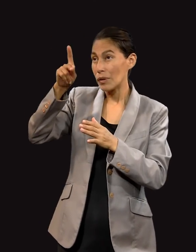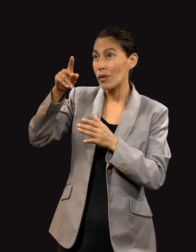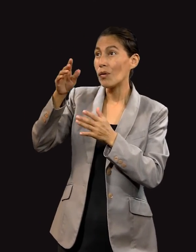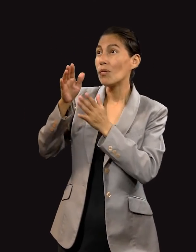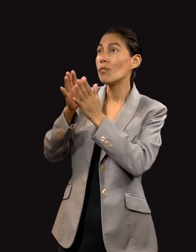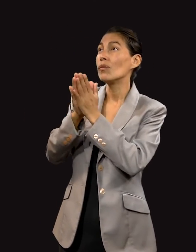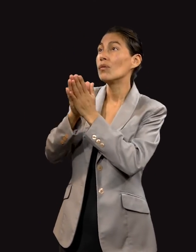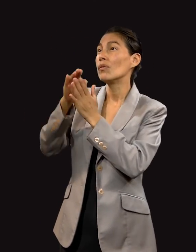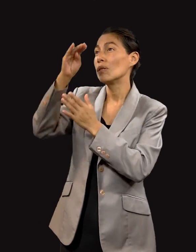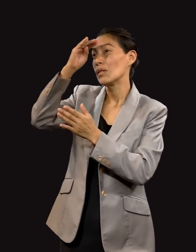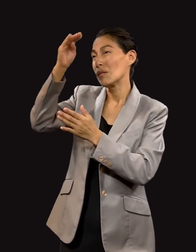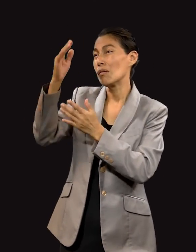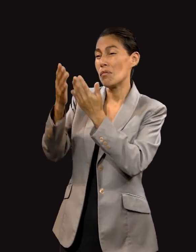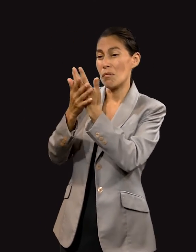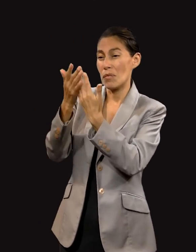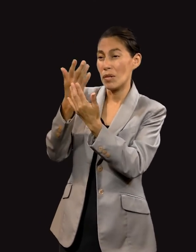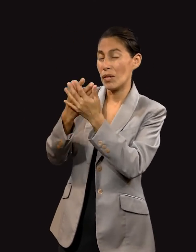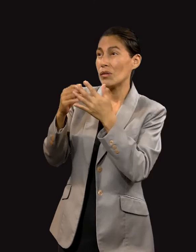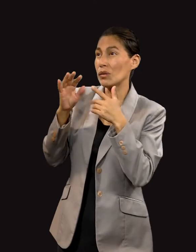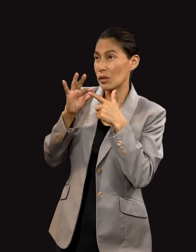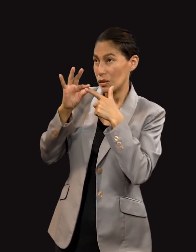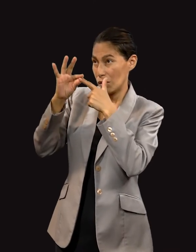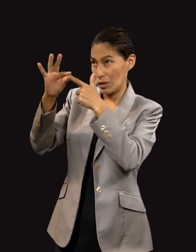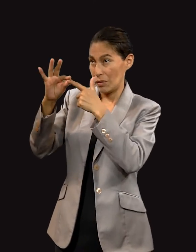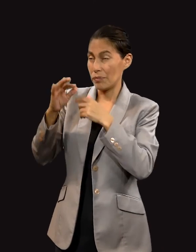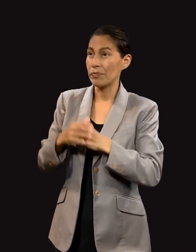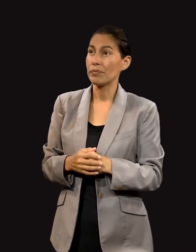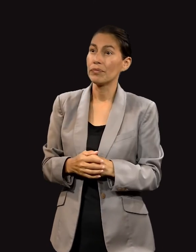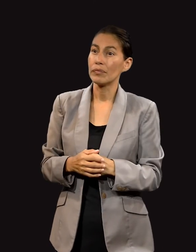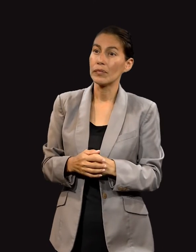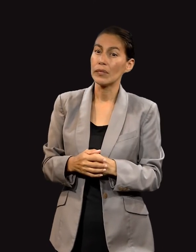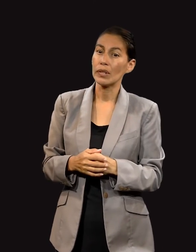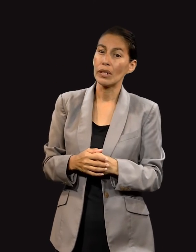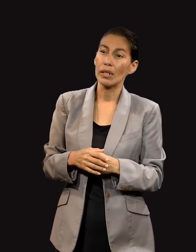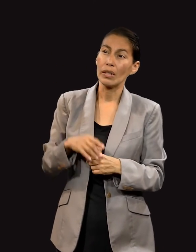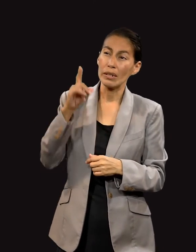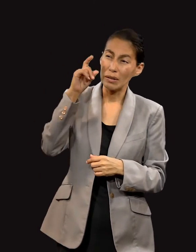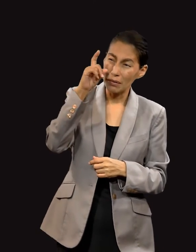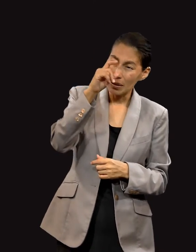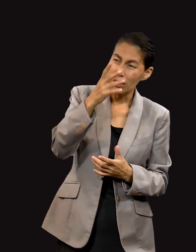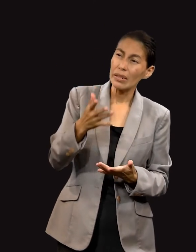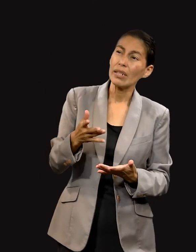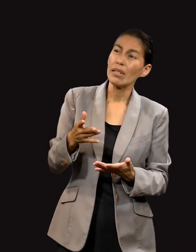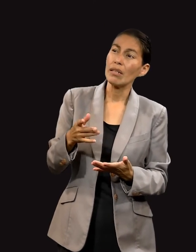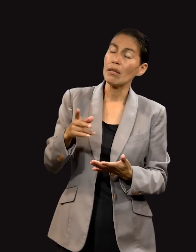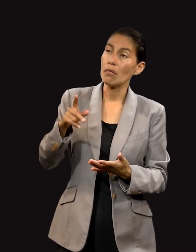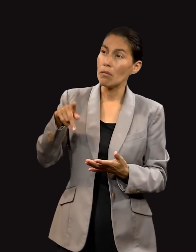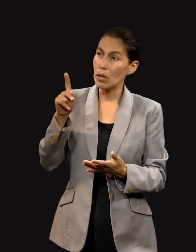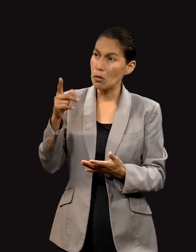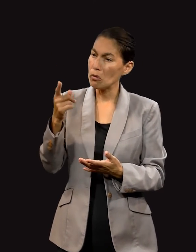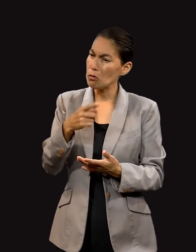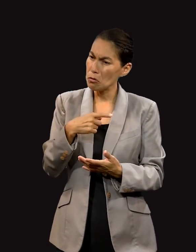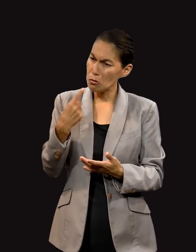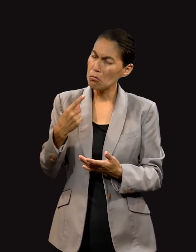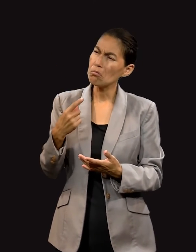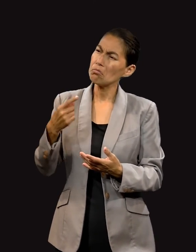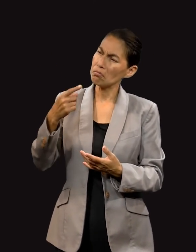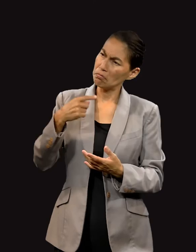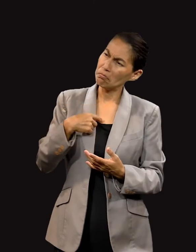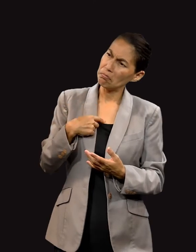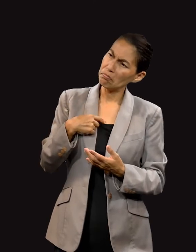mucho que aprender, pero le ruego a Dios que siga guiando mis manos. Ha sido un poquito